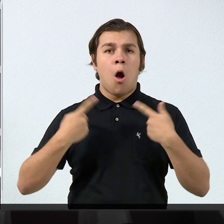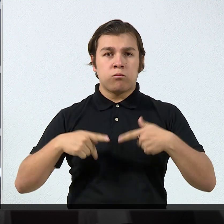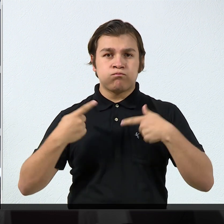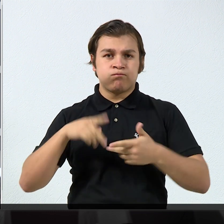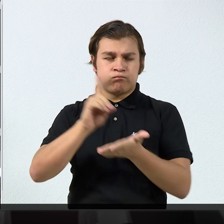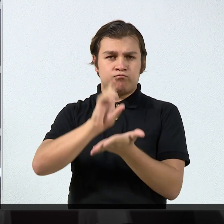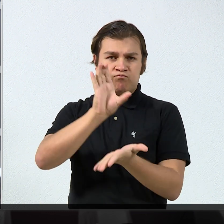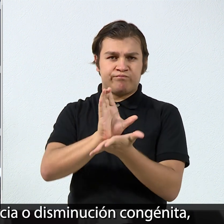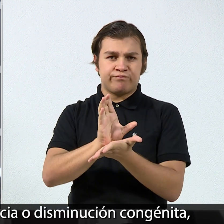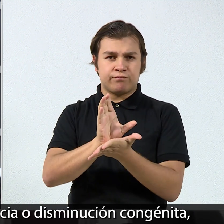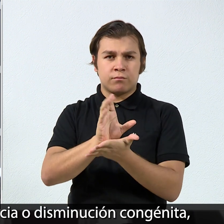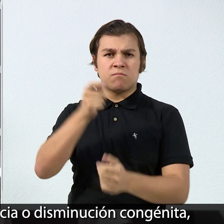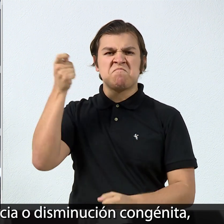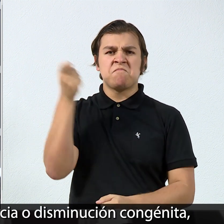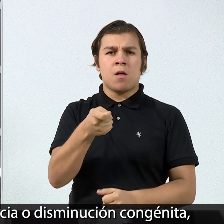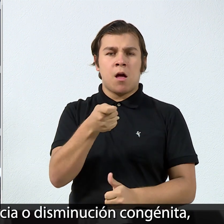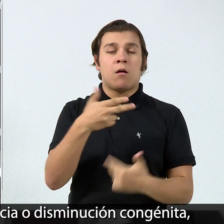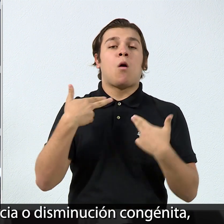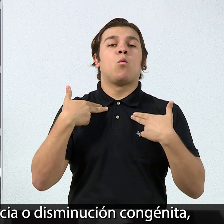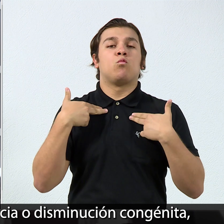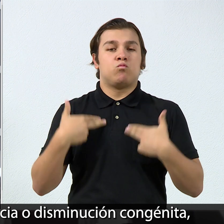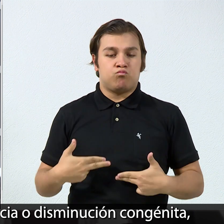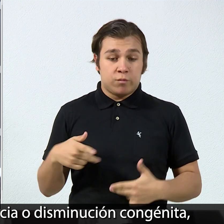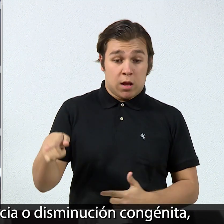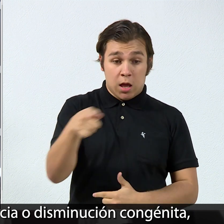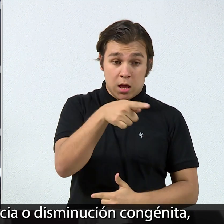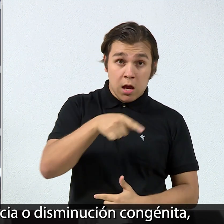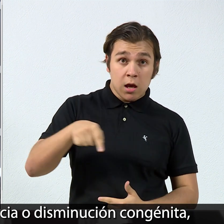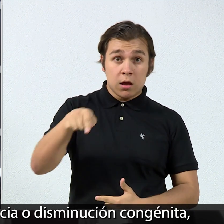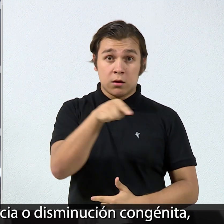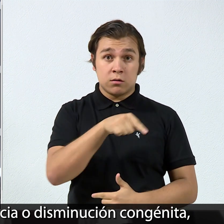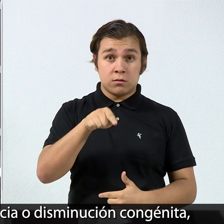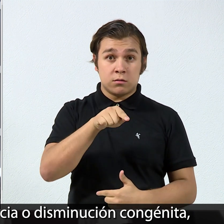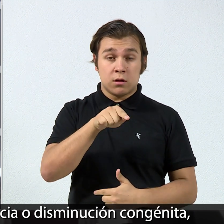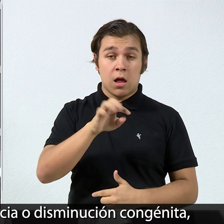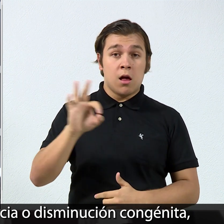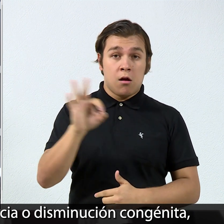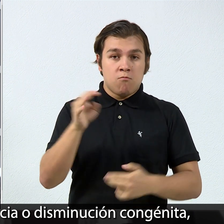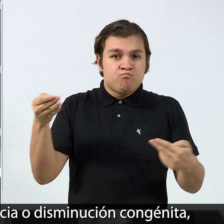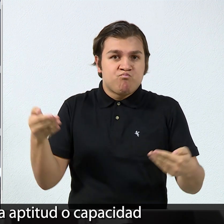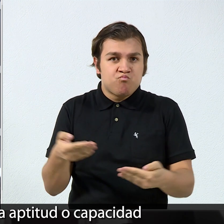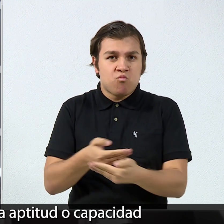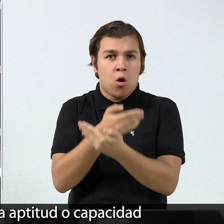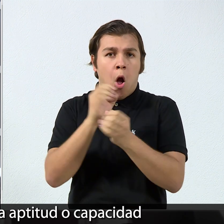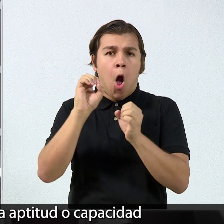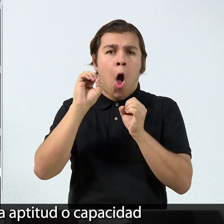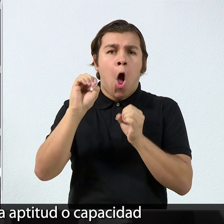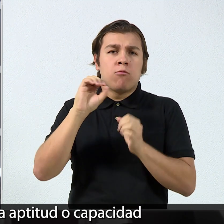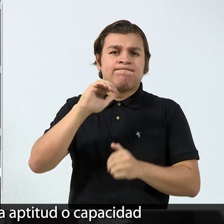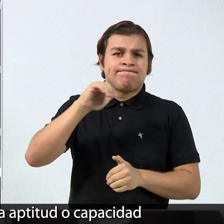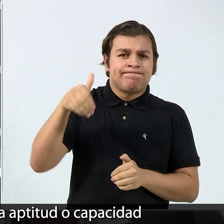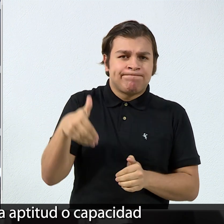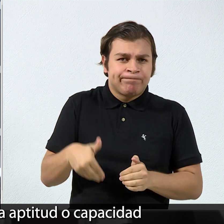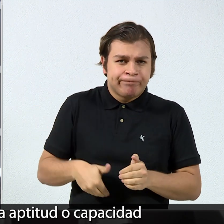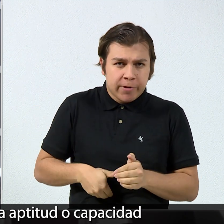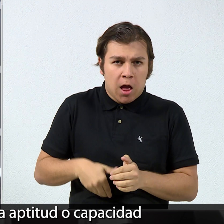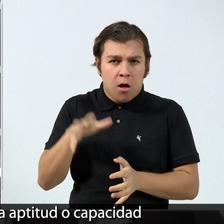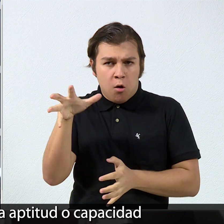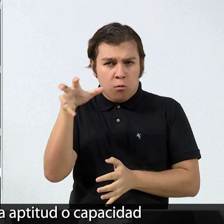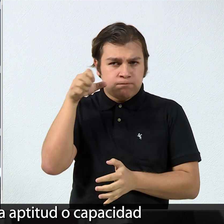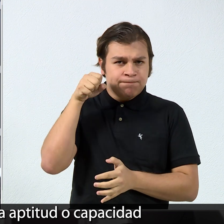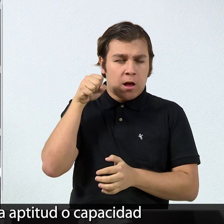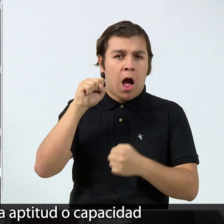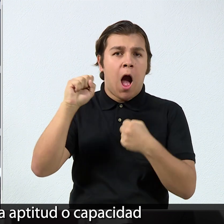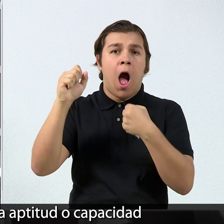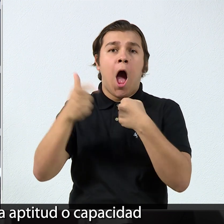con discapacidad. Todo ser humano con ausencia o disminución congénita, genética o adquirida de alguna aptitud o